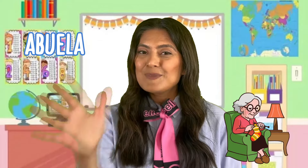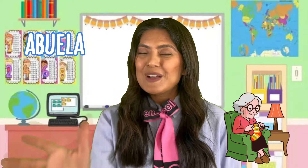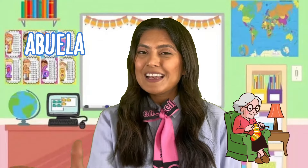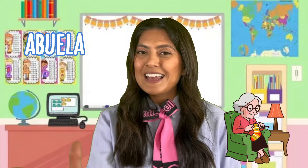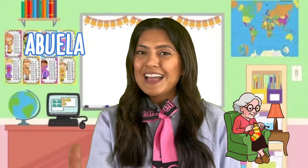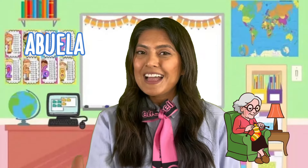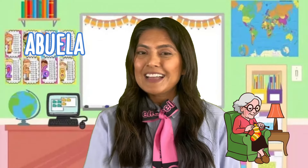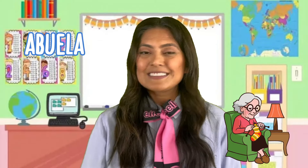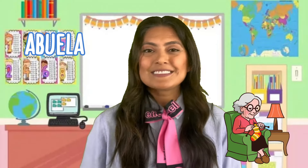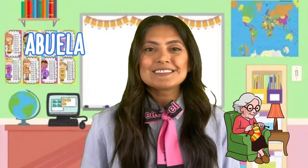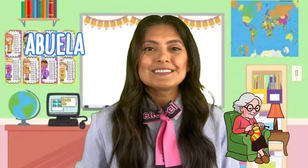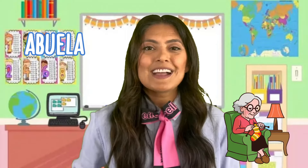Abuela.